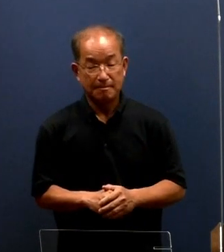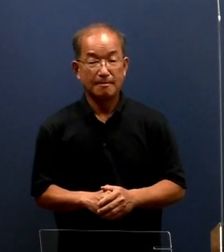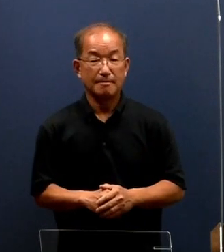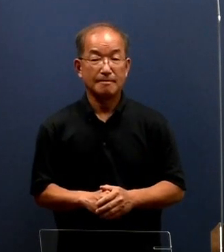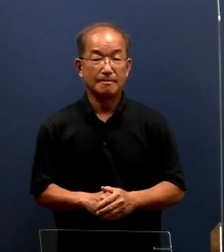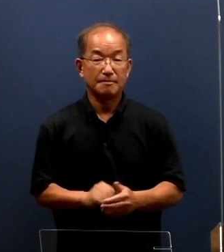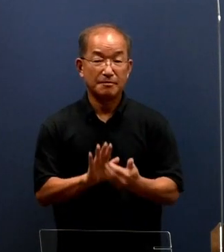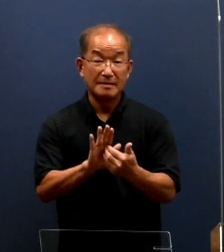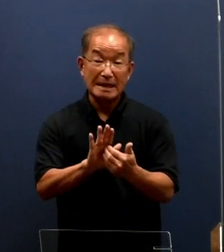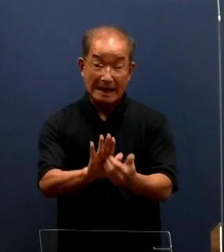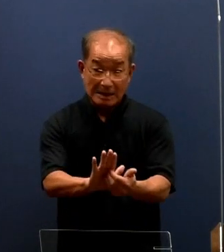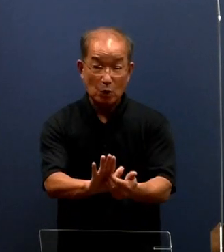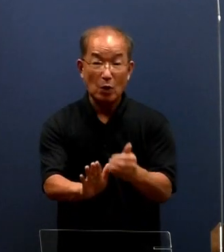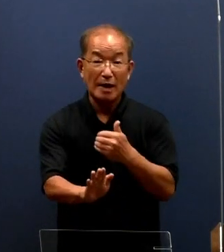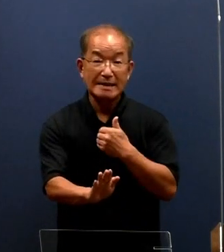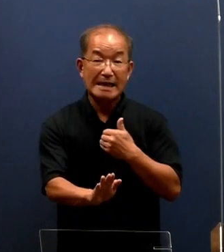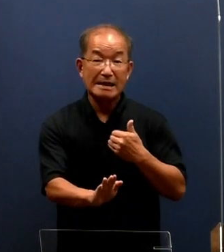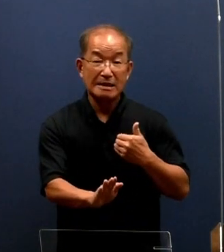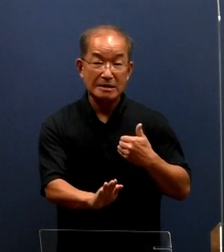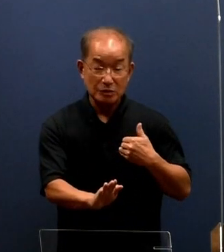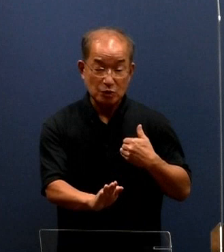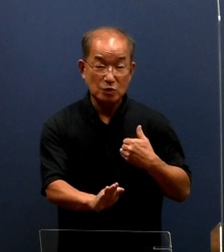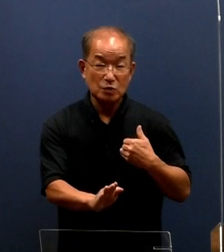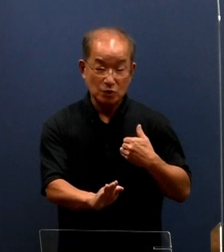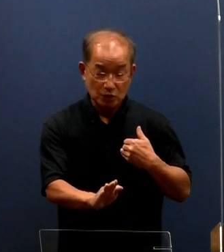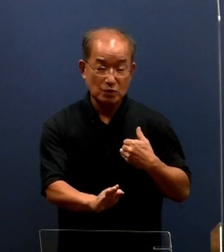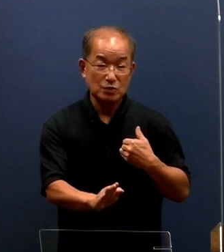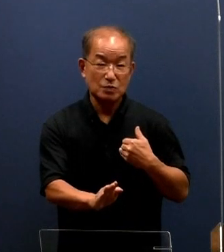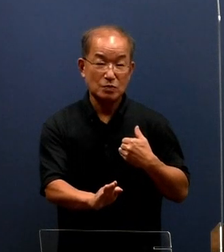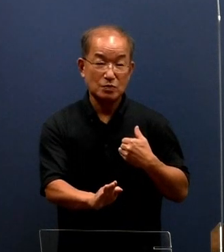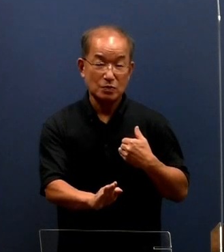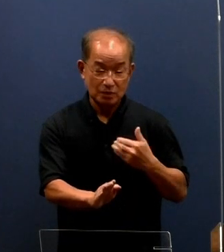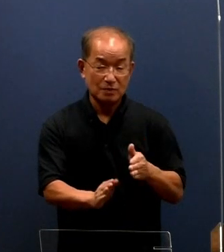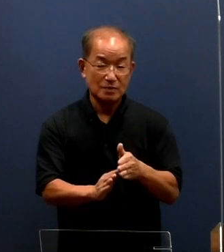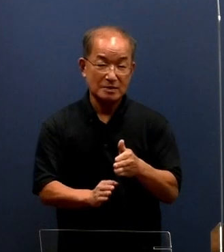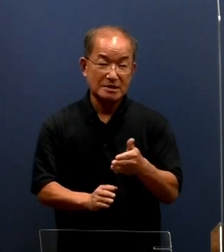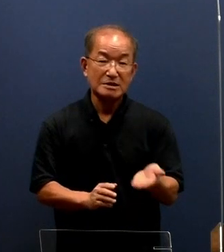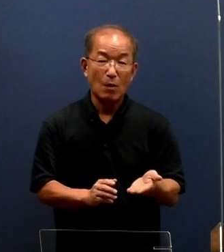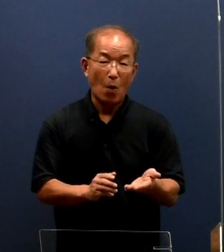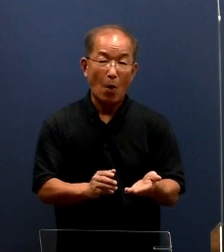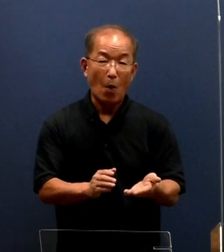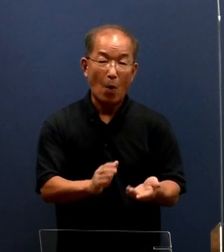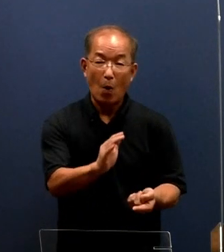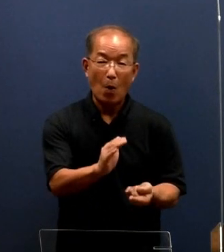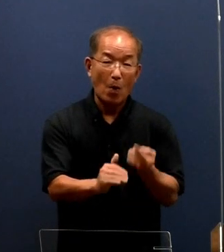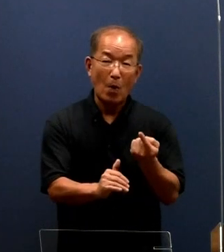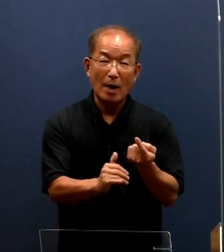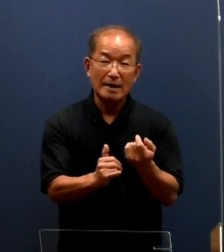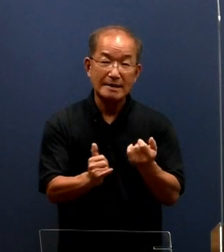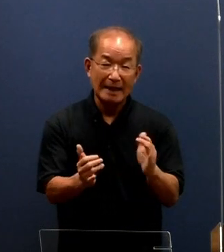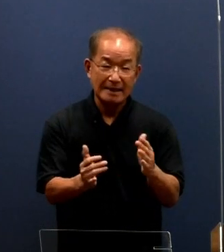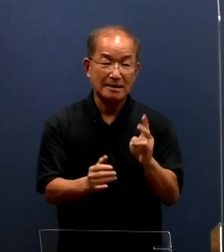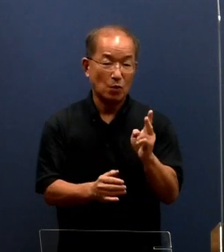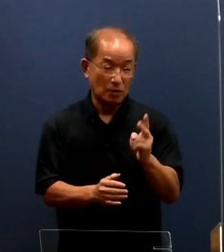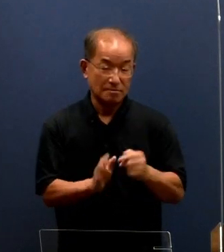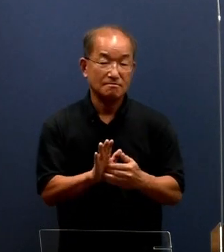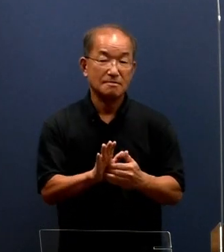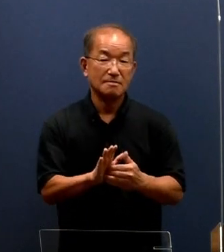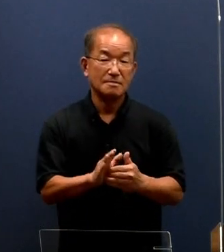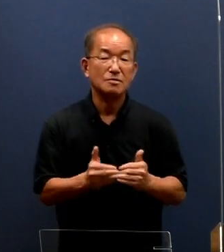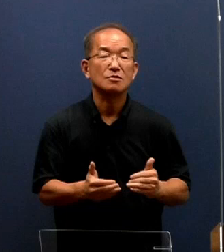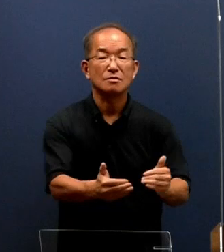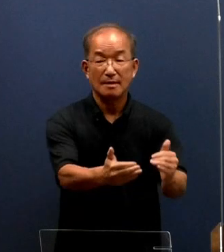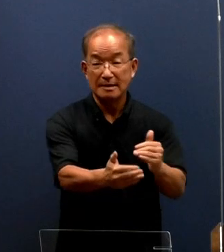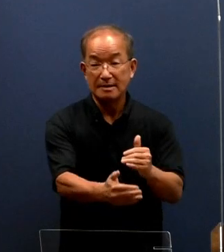避けることができる死亡例が生じないようにすると。いうことを徹底をし